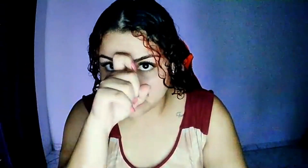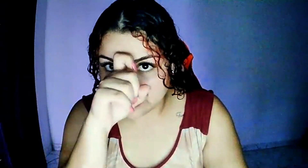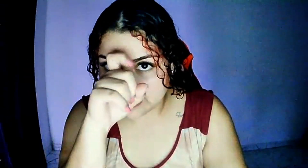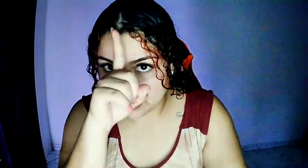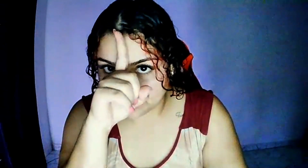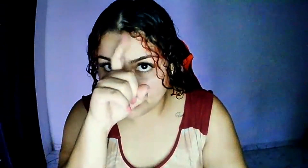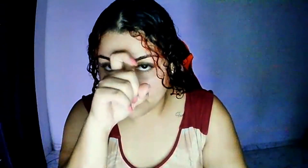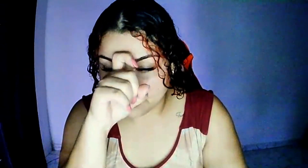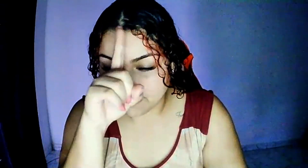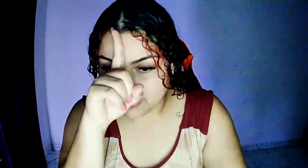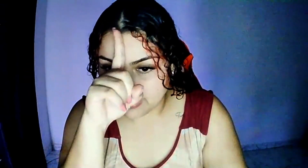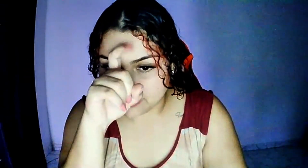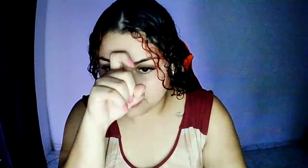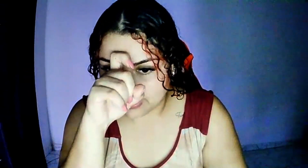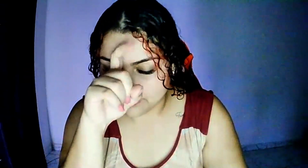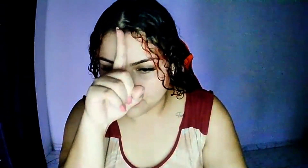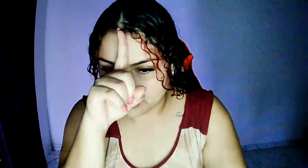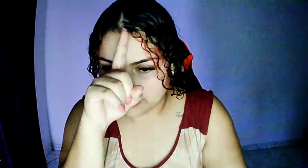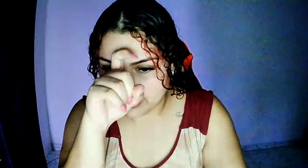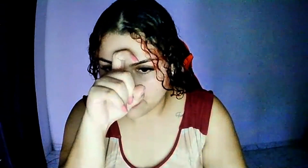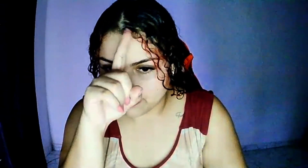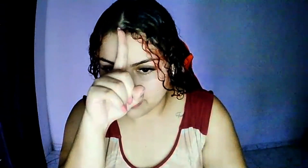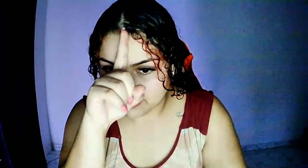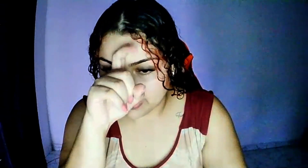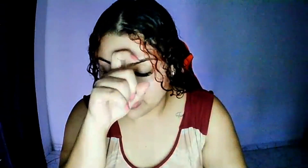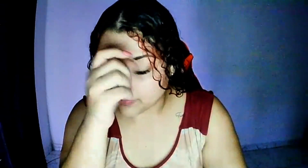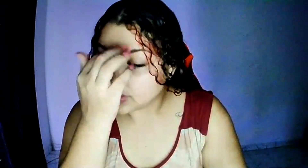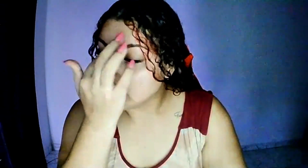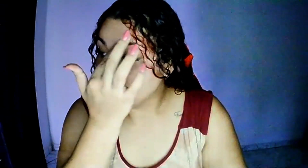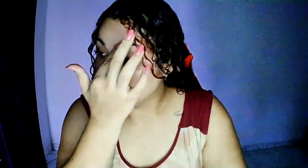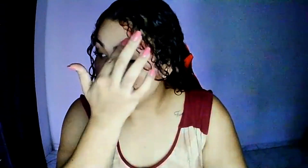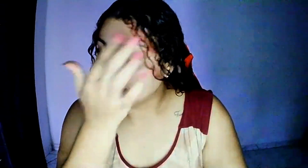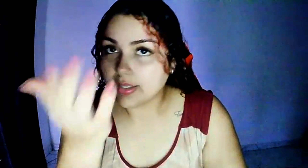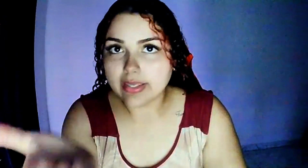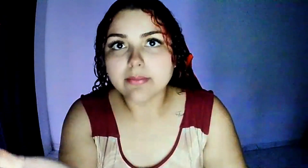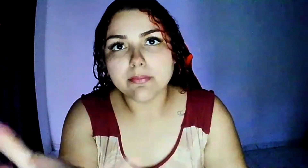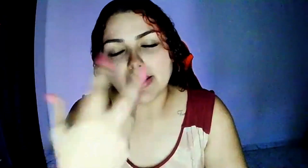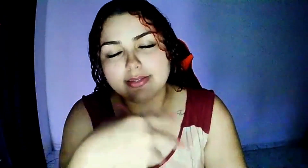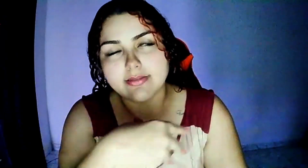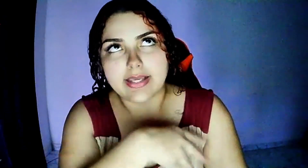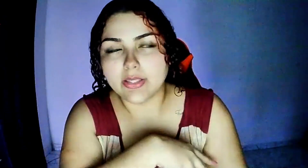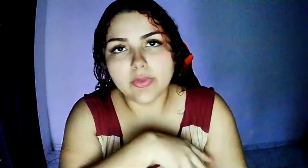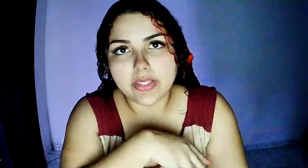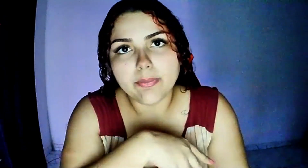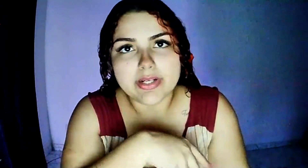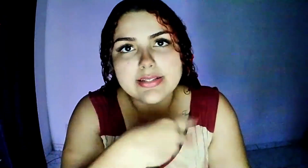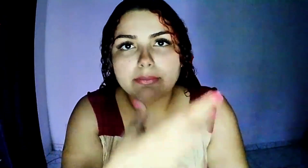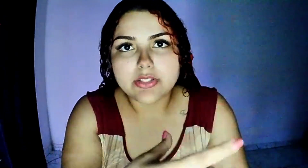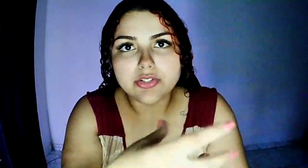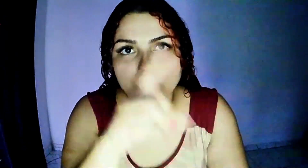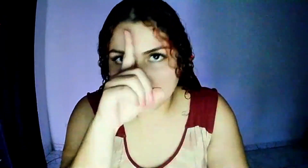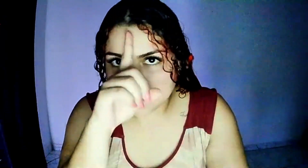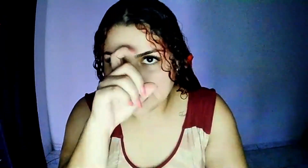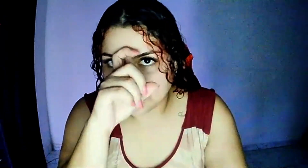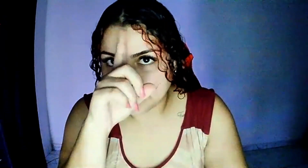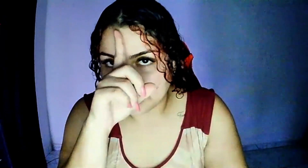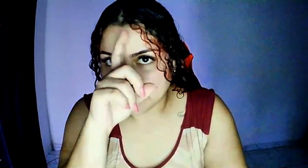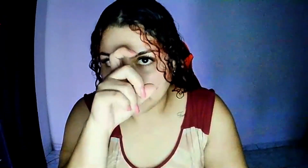esse sinal aqui para enfermeiro, tá? Enfermeiro, enfermeira. Mas aqui no Rio, por exemplo, a gente usa esse sinal aqui, na